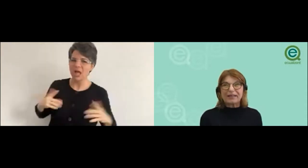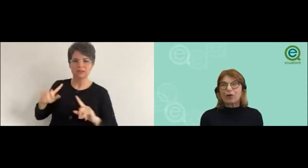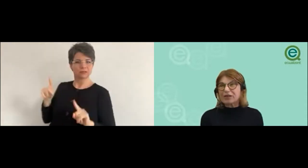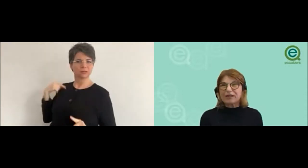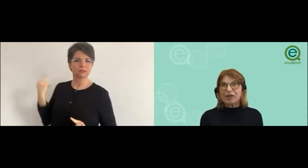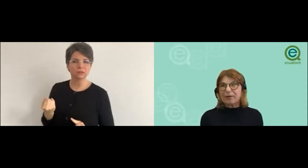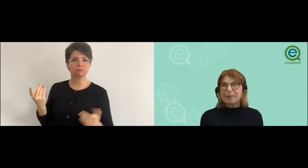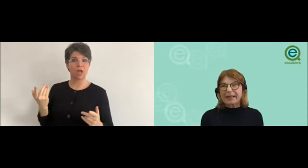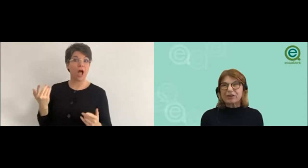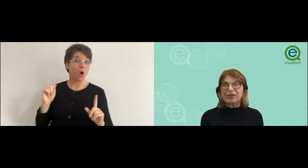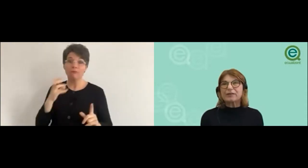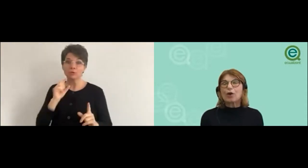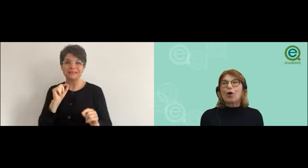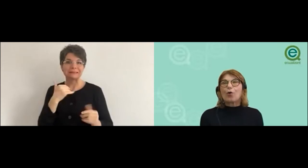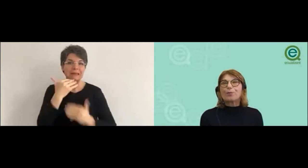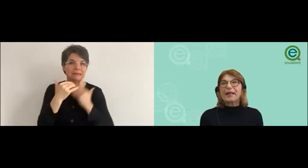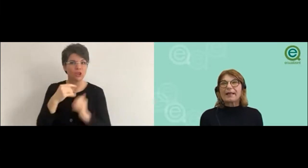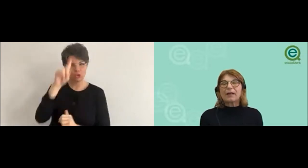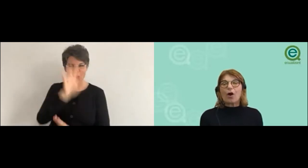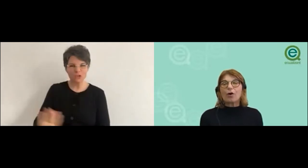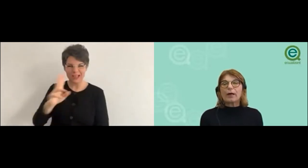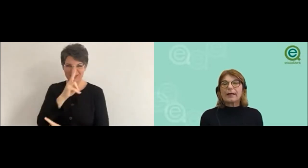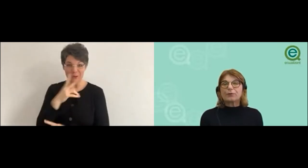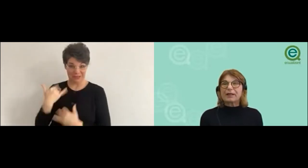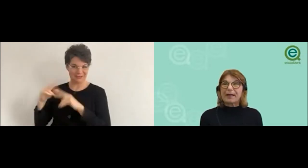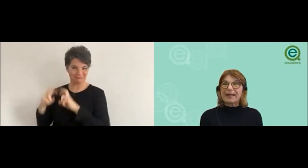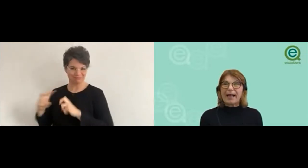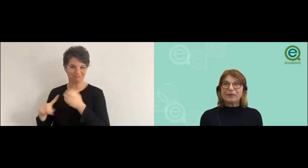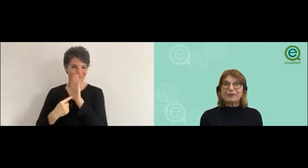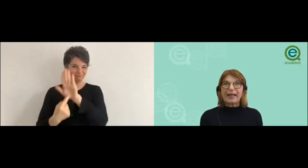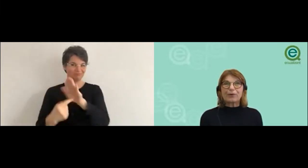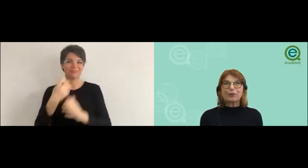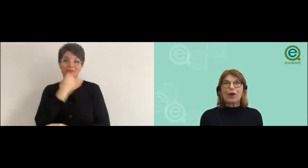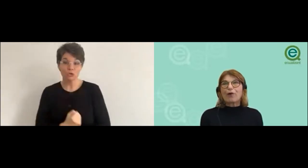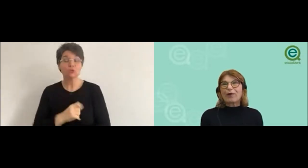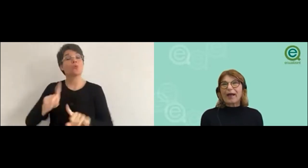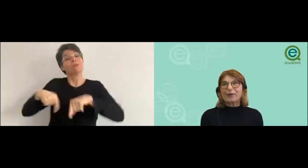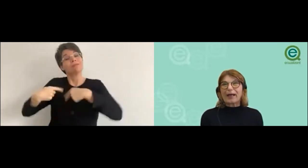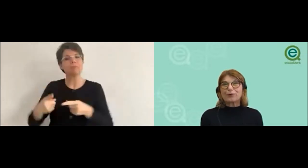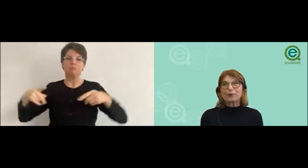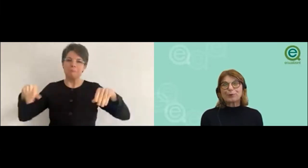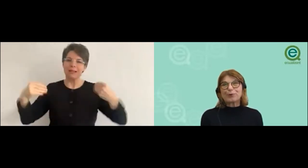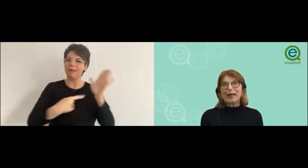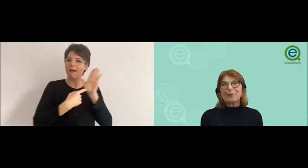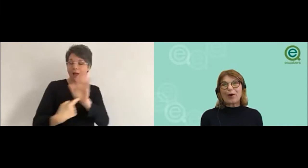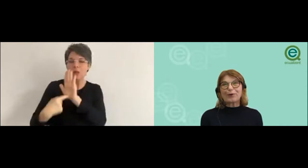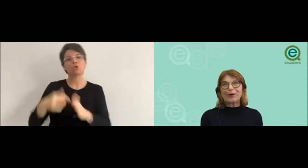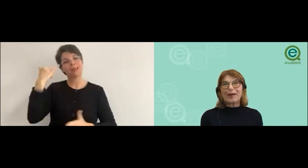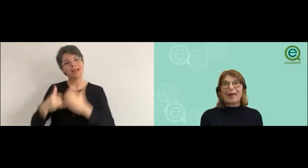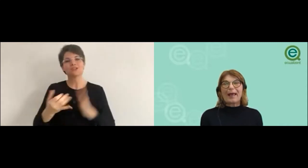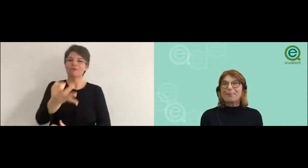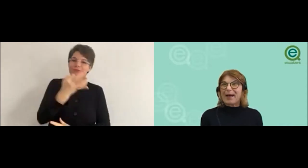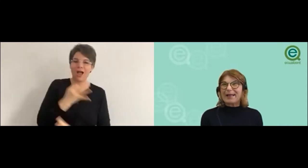sieht es in Deutschland aus, wir haben ein bisschen recherchiert, um dann auch unsere Materialien zu zeigen und Frage und Antwort. Und zum Schluss haben wir auch